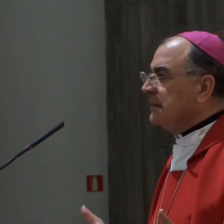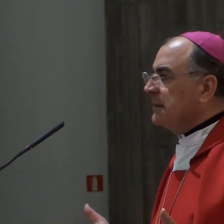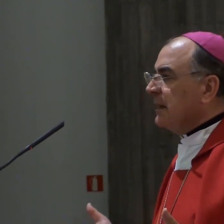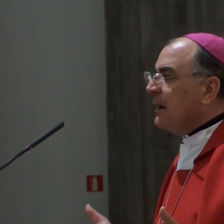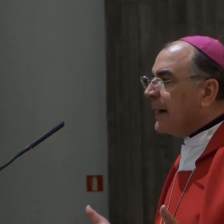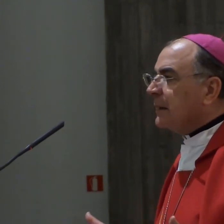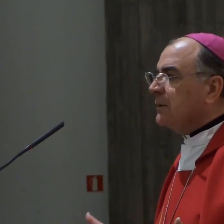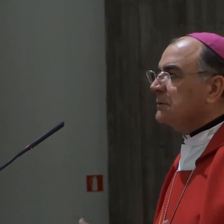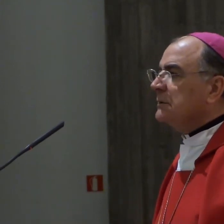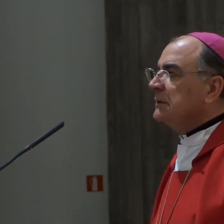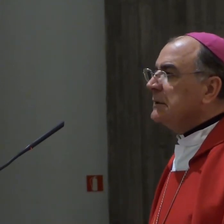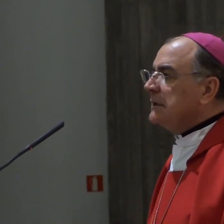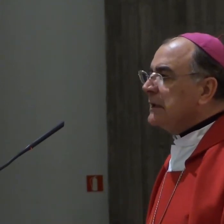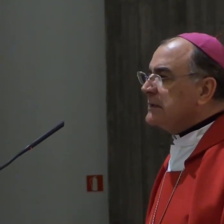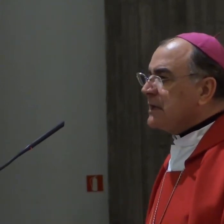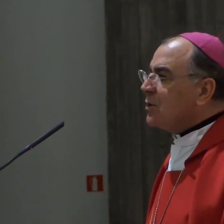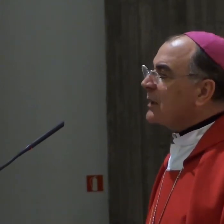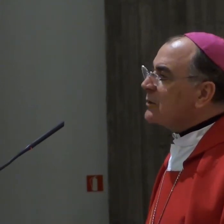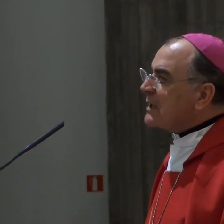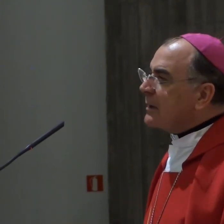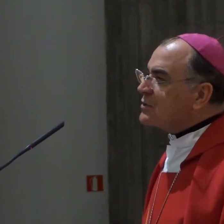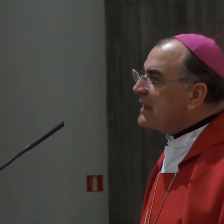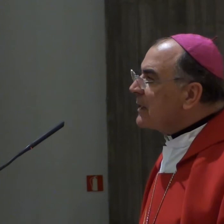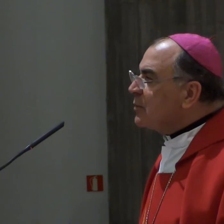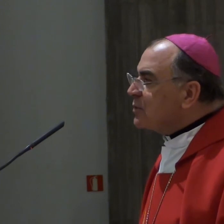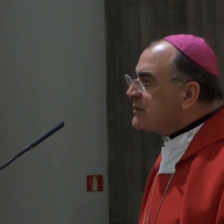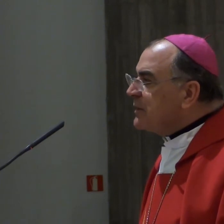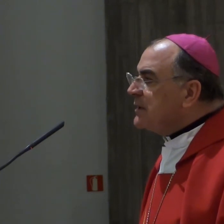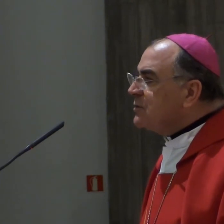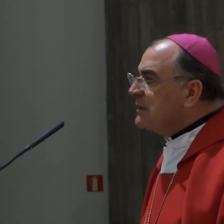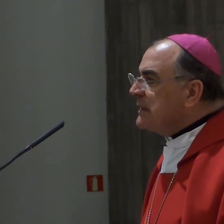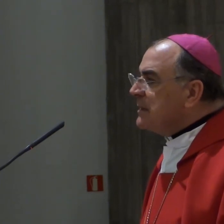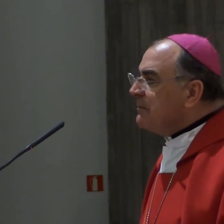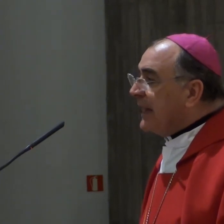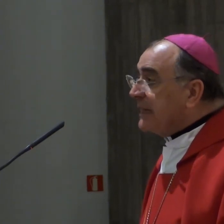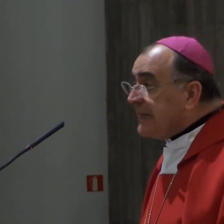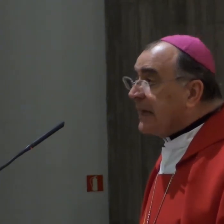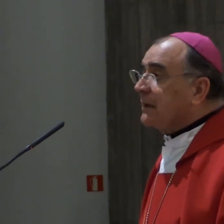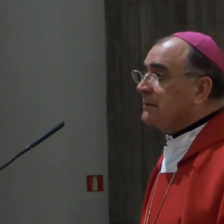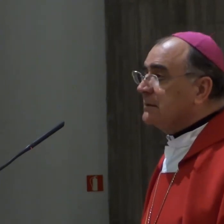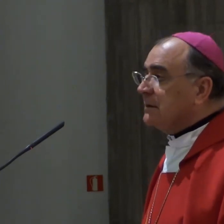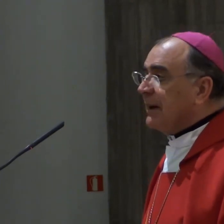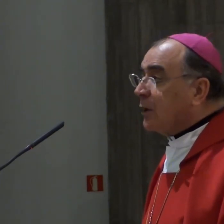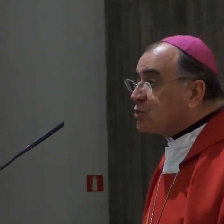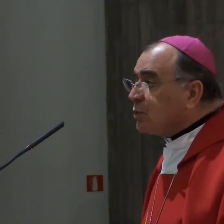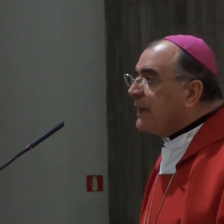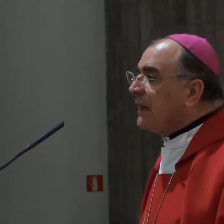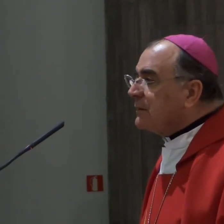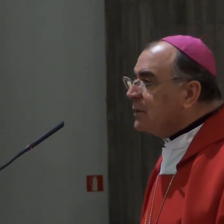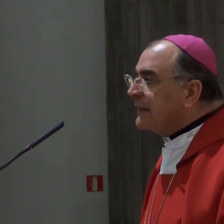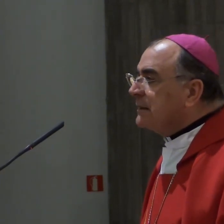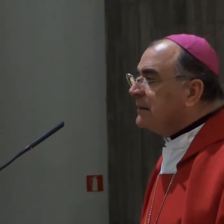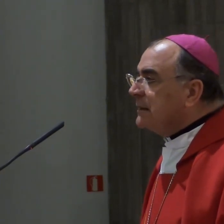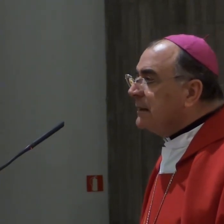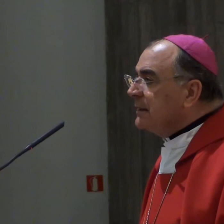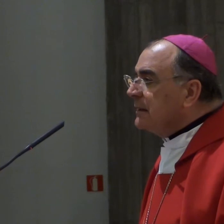vecindad El barco el señor que nos dejemos guiar por el espíritu para guiar para construir